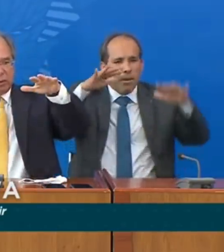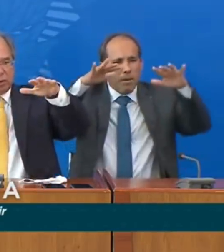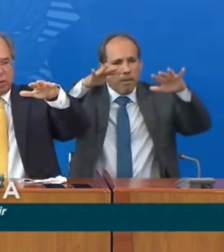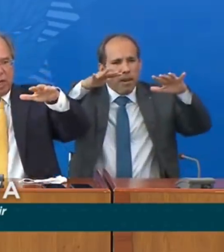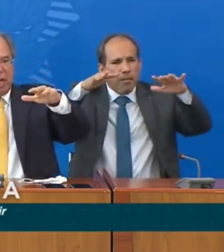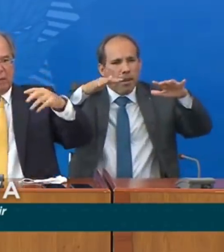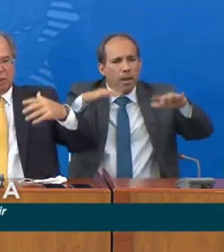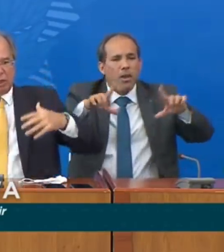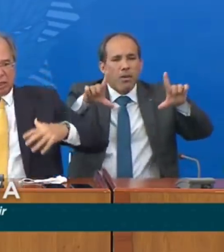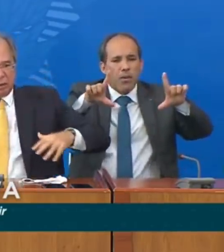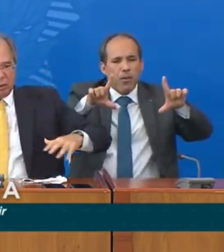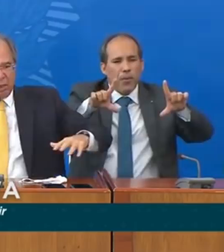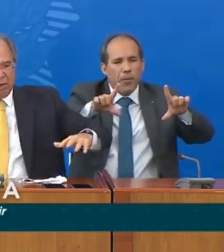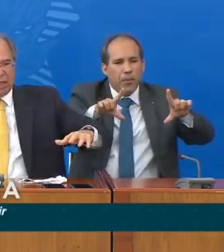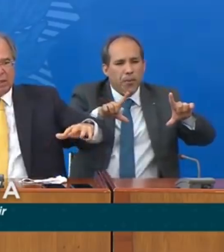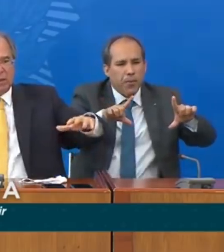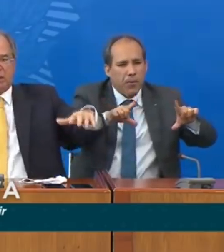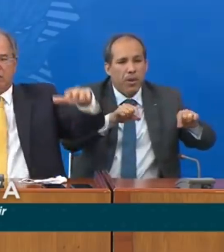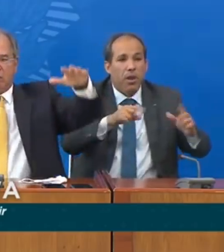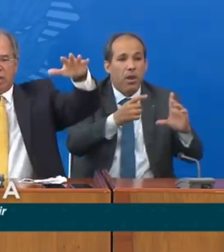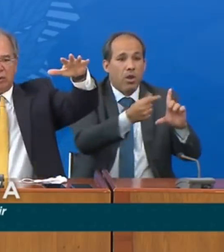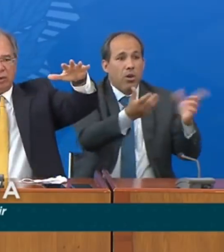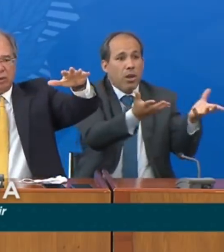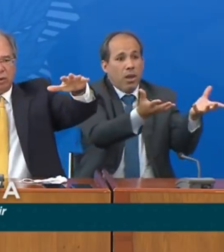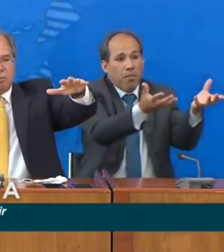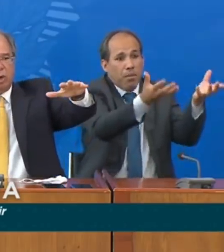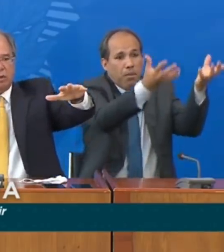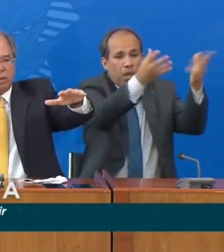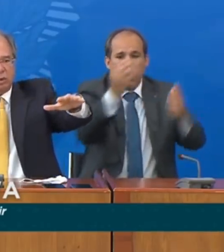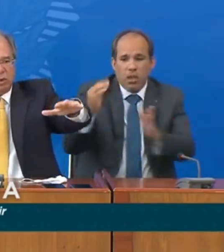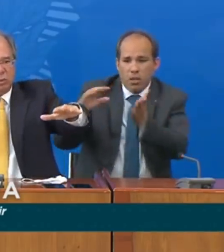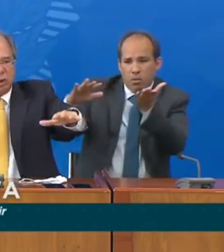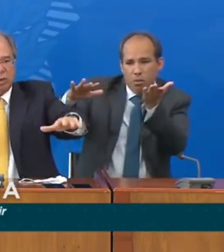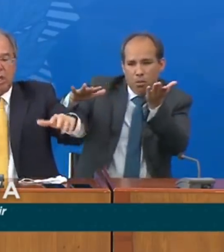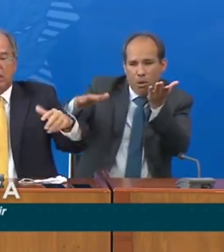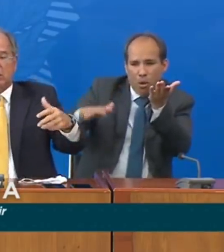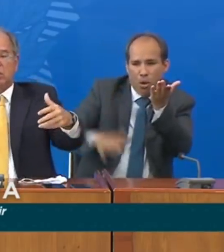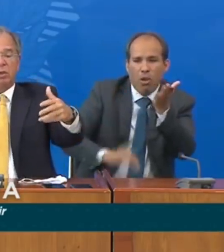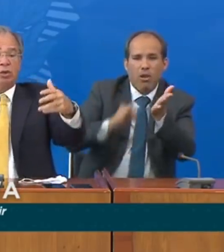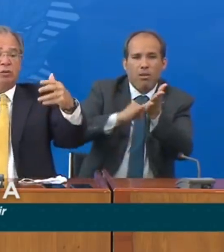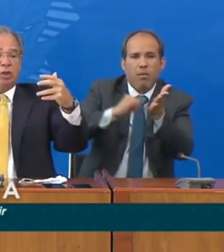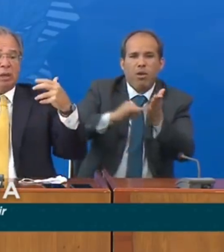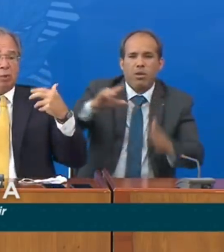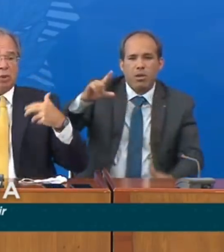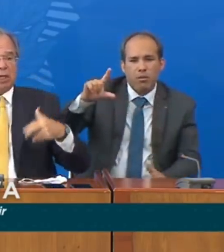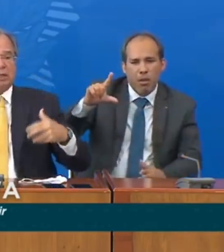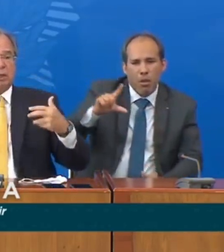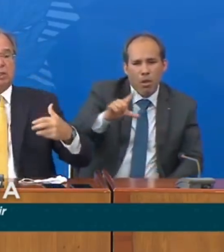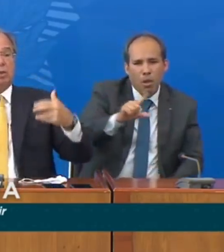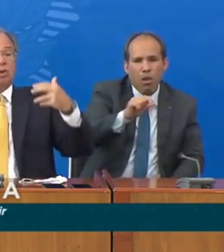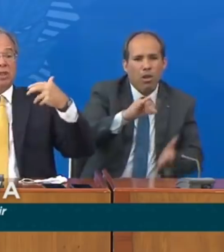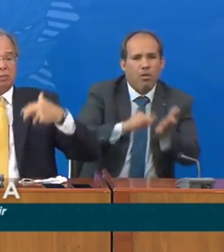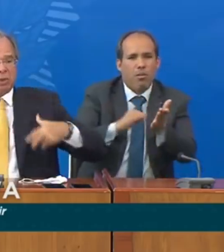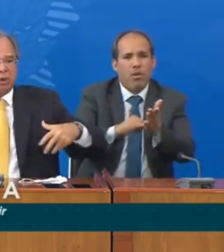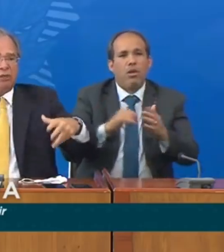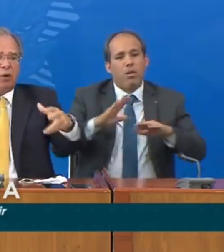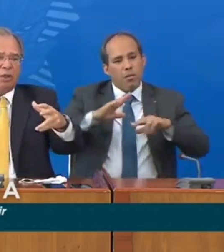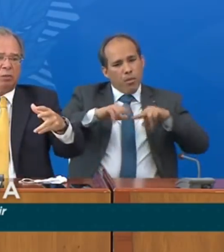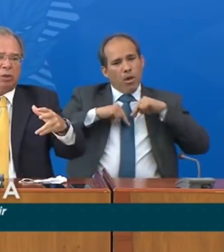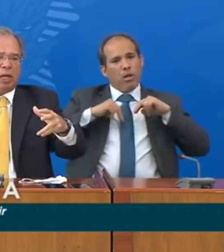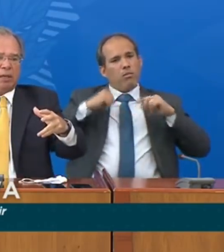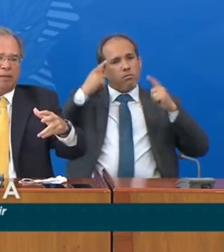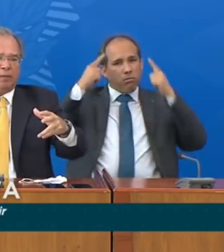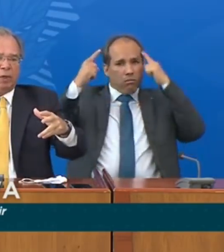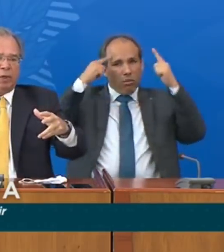essa redução. À medida que a economia vai crescendo, nós vamos reduzindo os impostos. Isso é, inclusive, o que está por trás da nossa concepção de